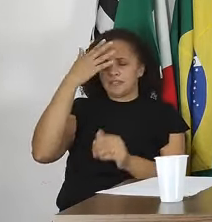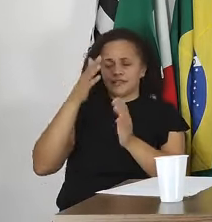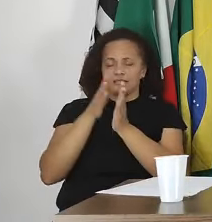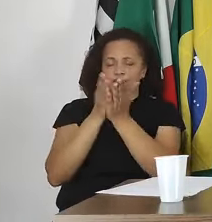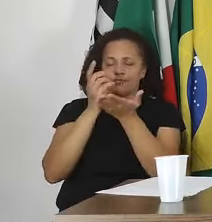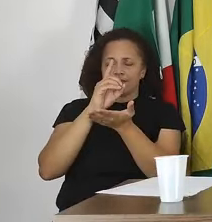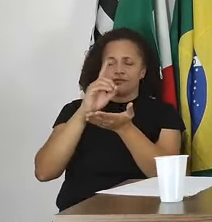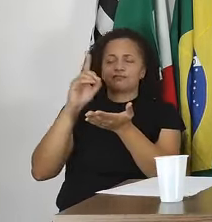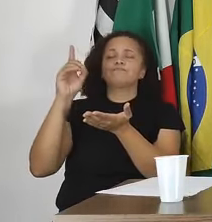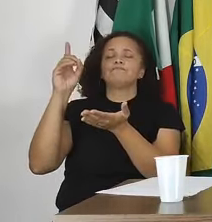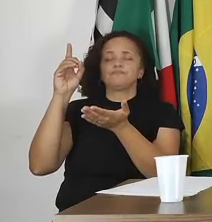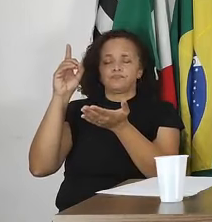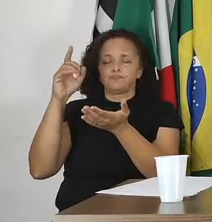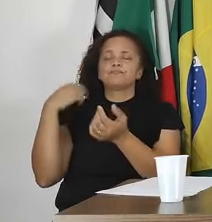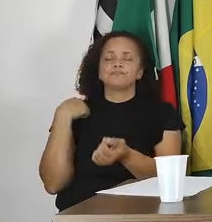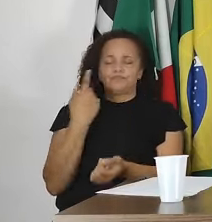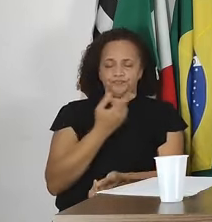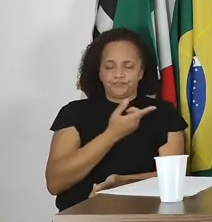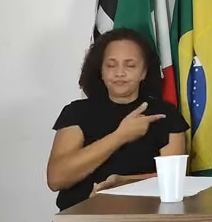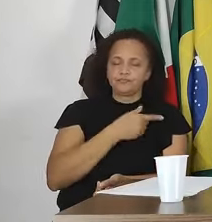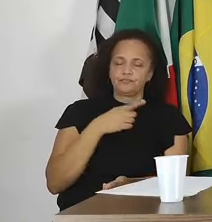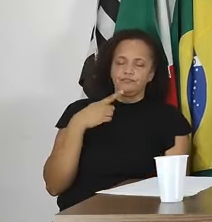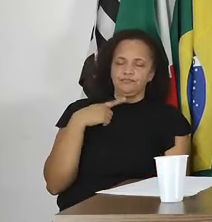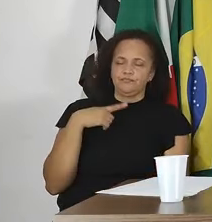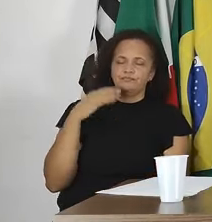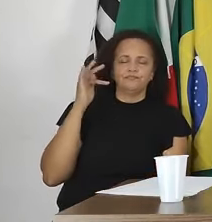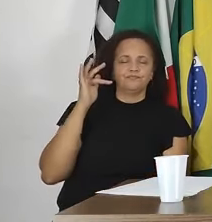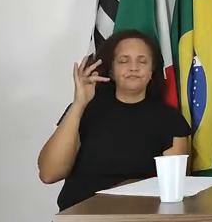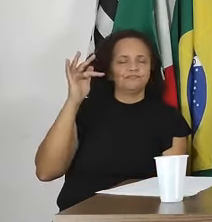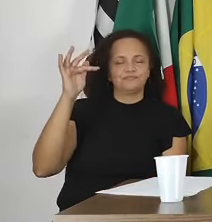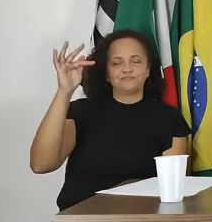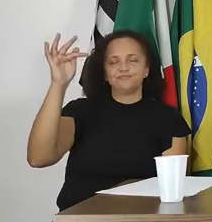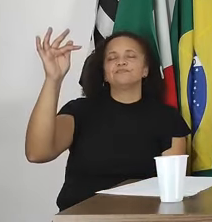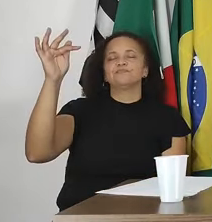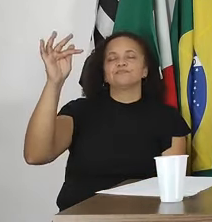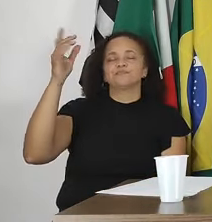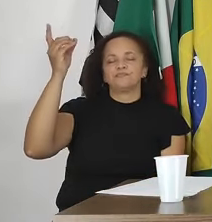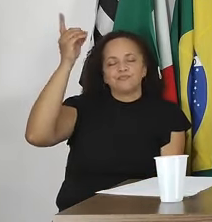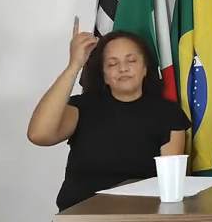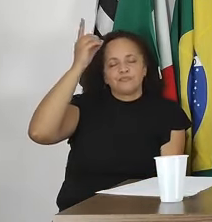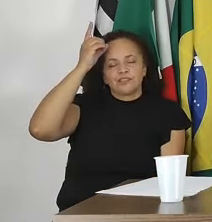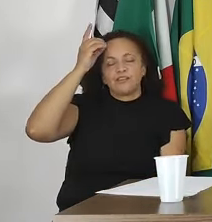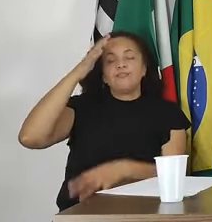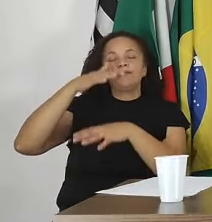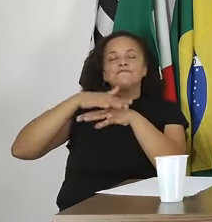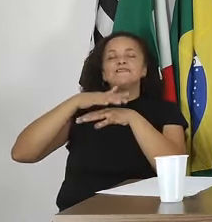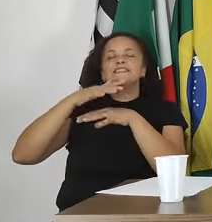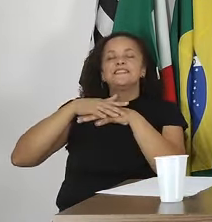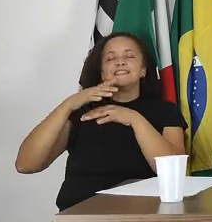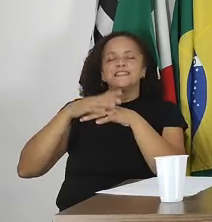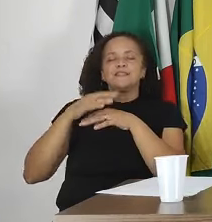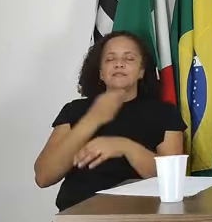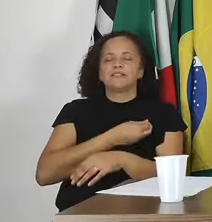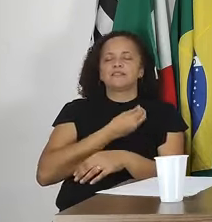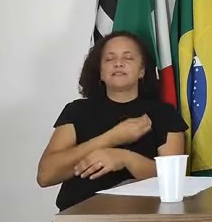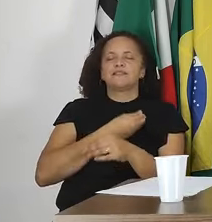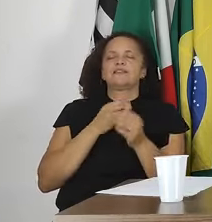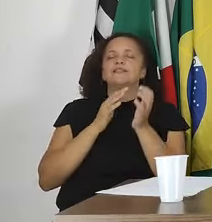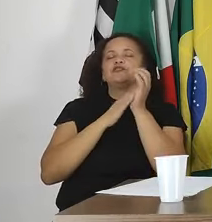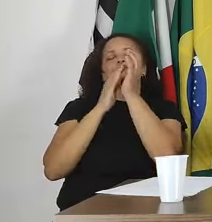palavra, Senhor. Que a gente venha cumprir fielmente o chamado para o qual nós somos chamados, ó Deus. Eu te